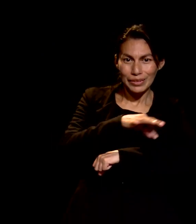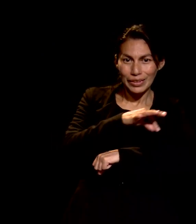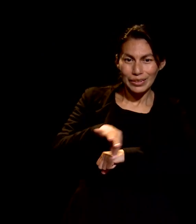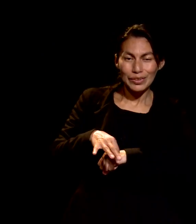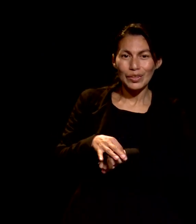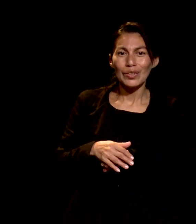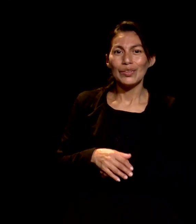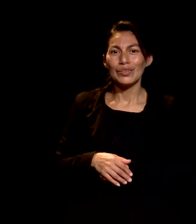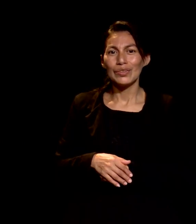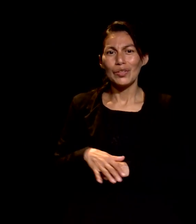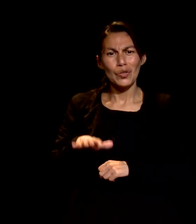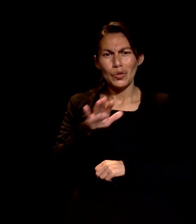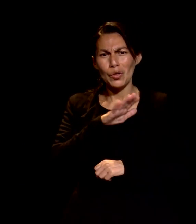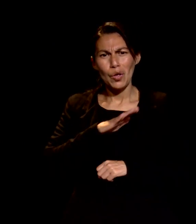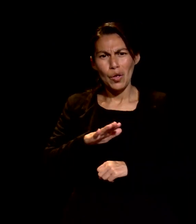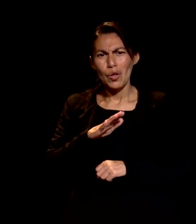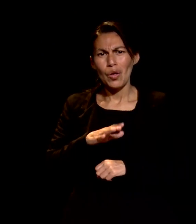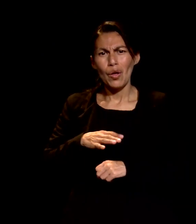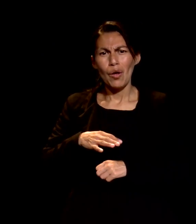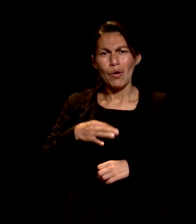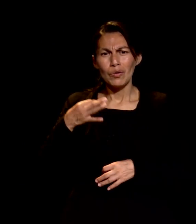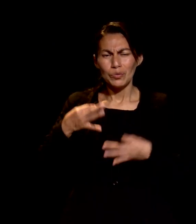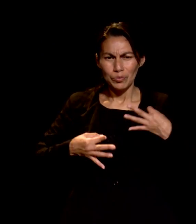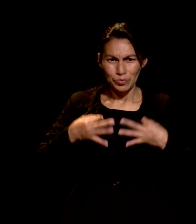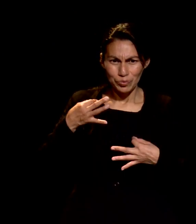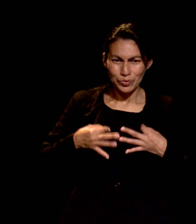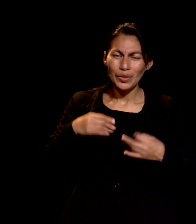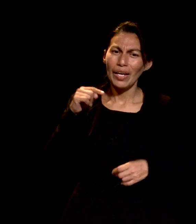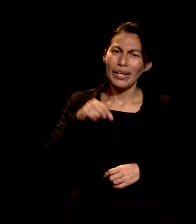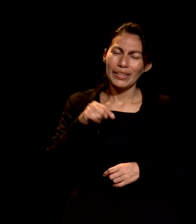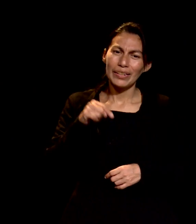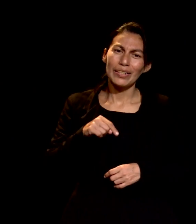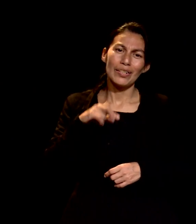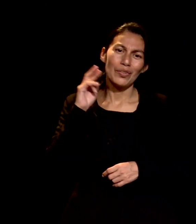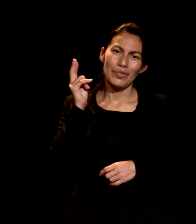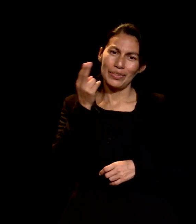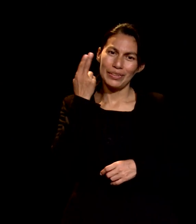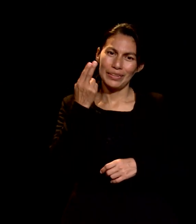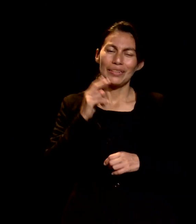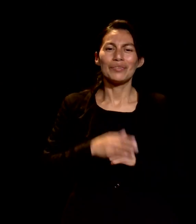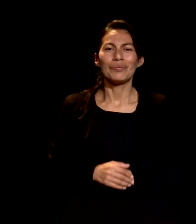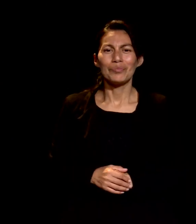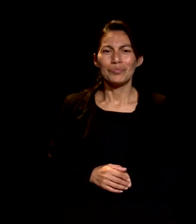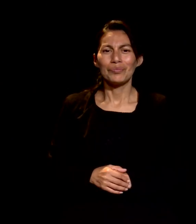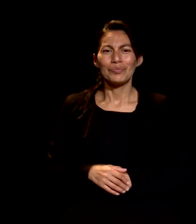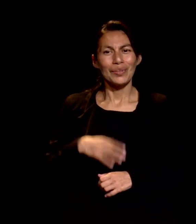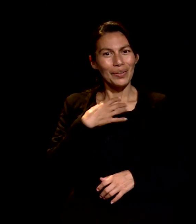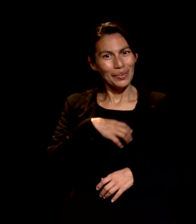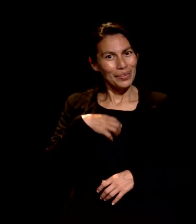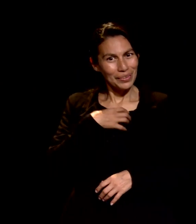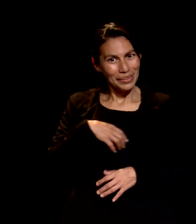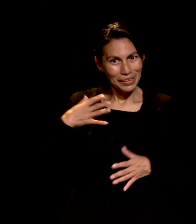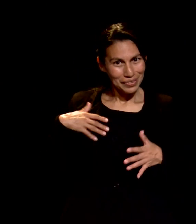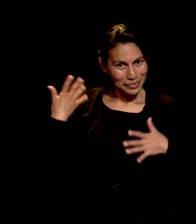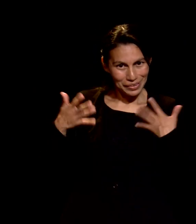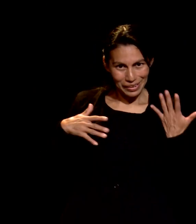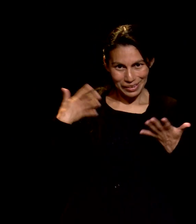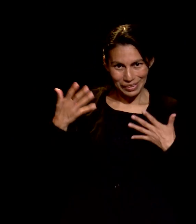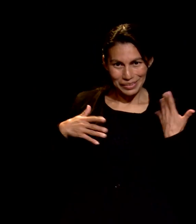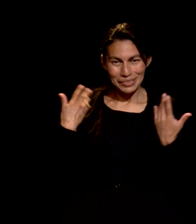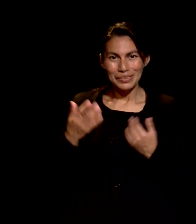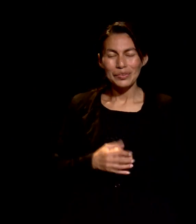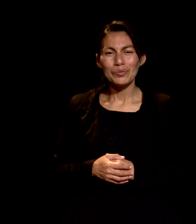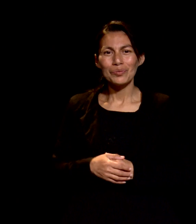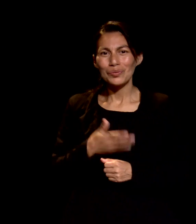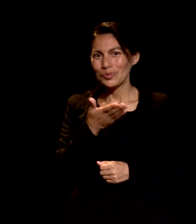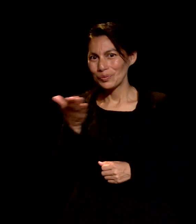asuntos jurídicos de la universidad Así que estamos muy contentos de eso También estamos